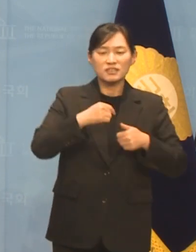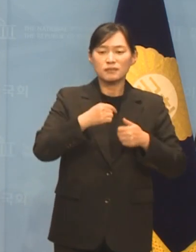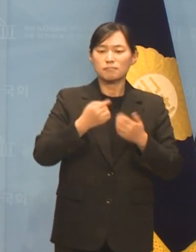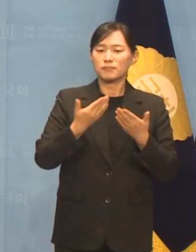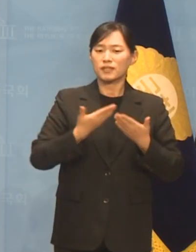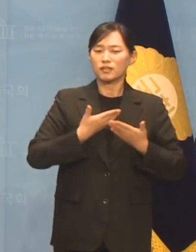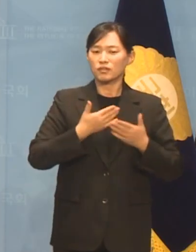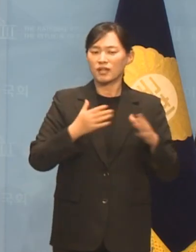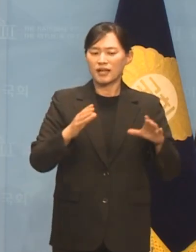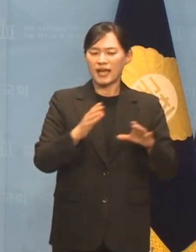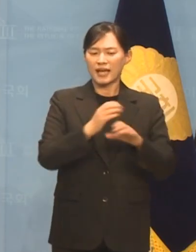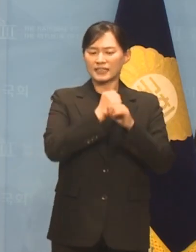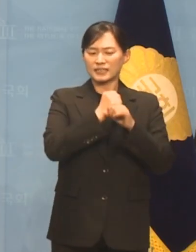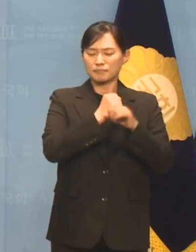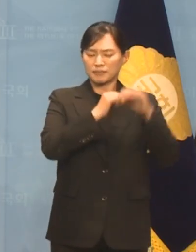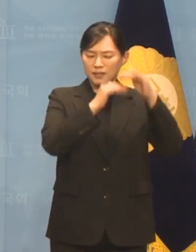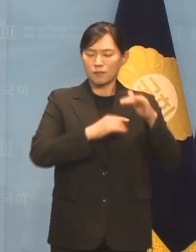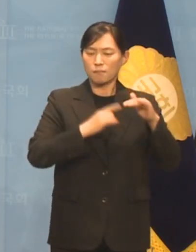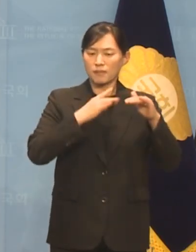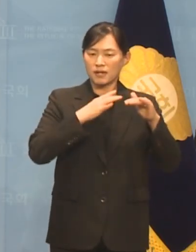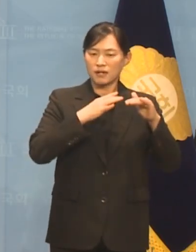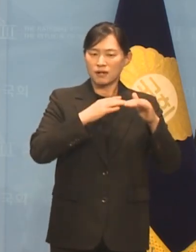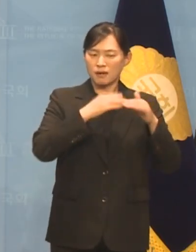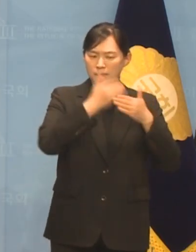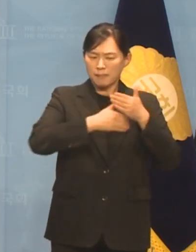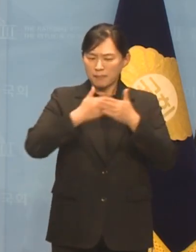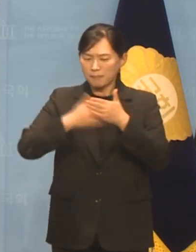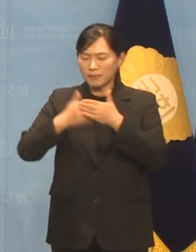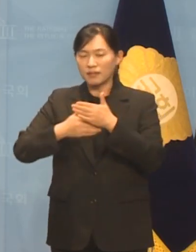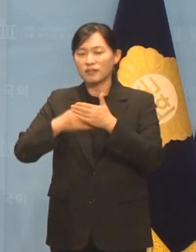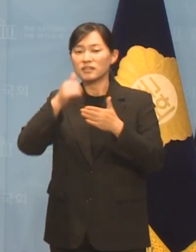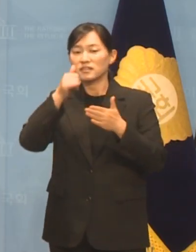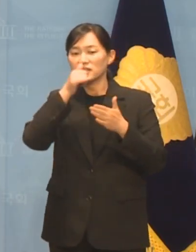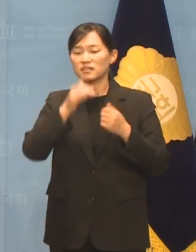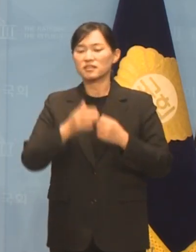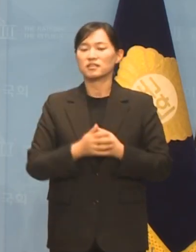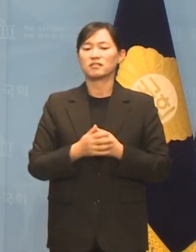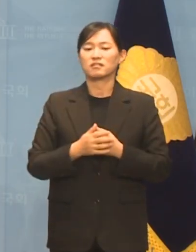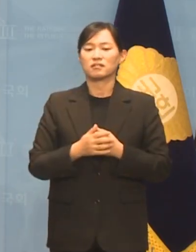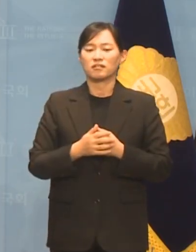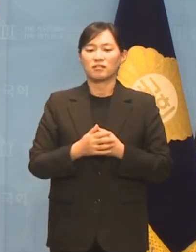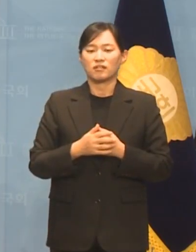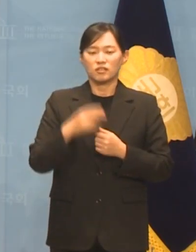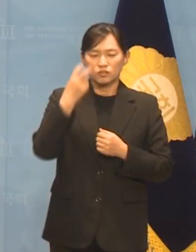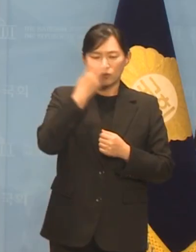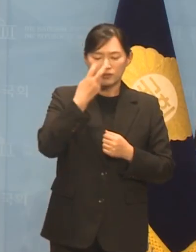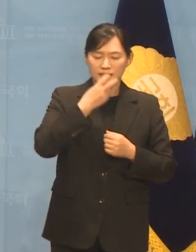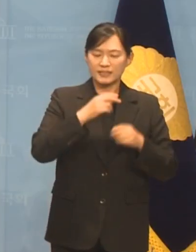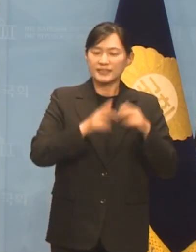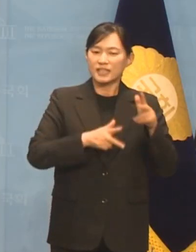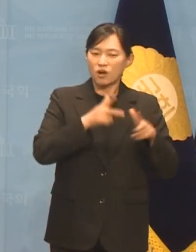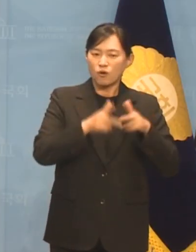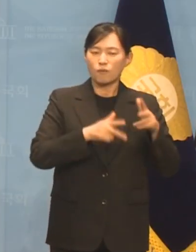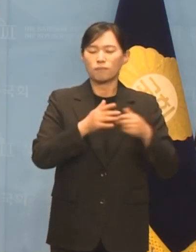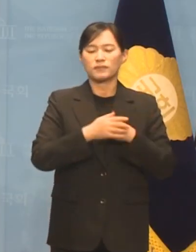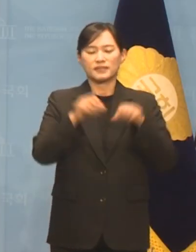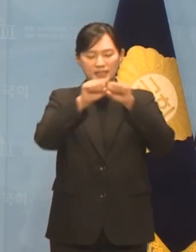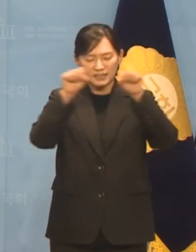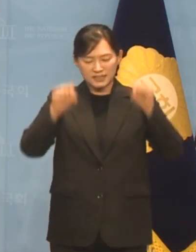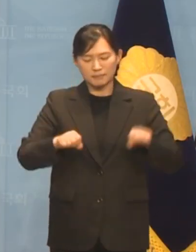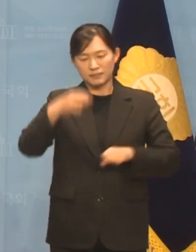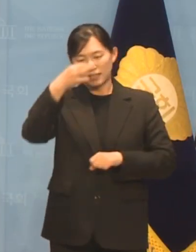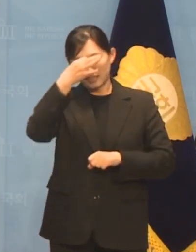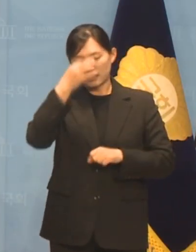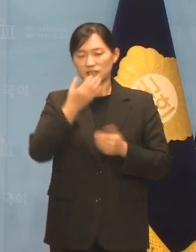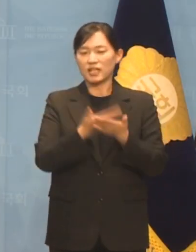이렇게 핵심 예산만 딱딱 골라 삭감했는지라며 지휘 정찰 사업, 전술 데이터 링크 시스템 성능